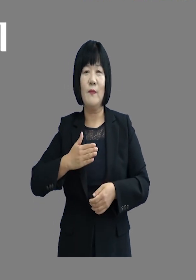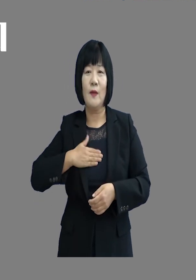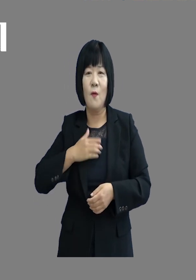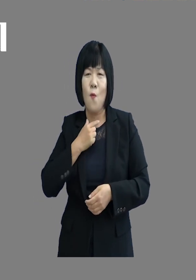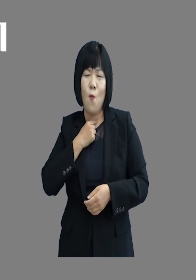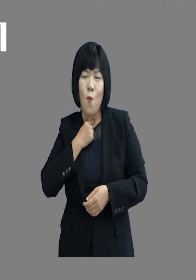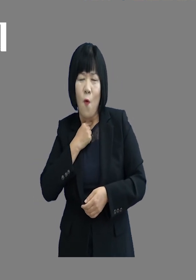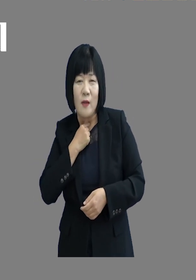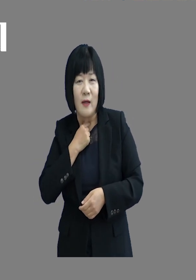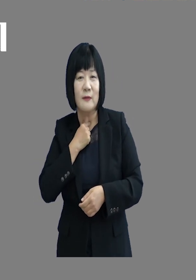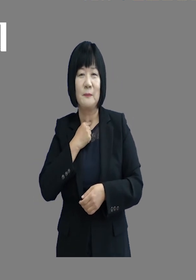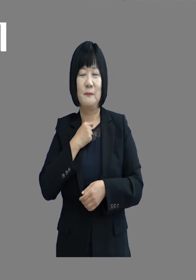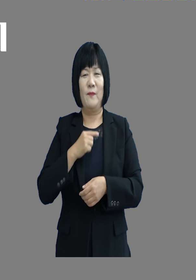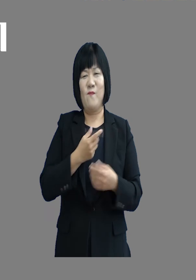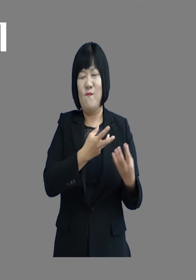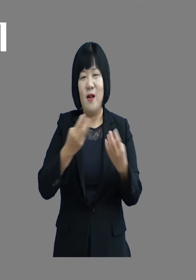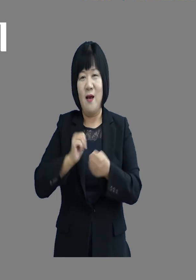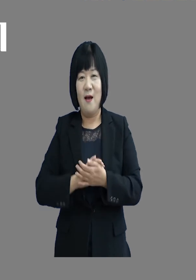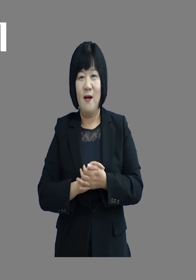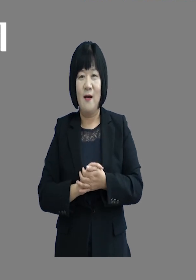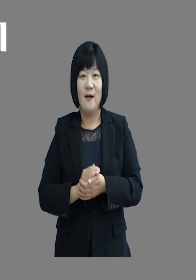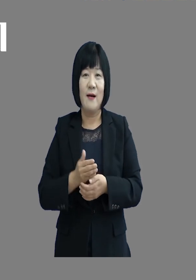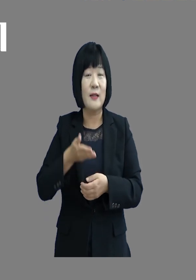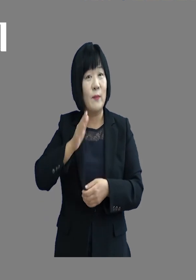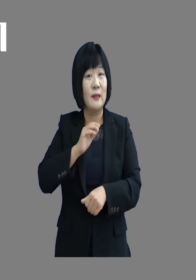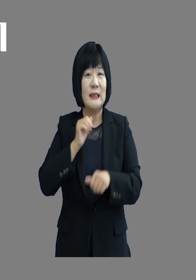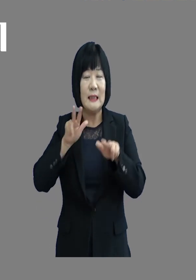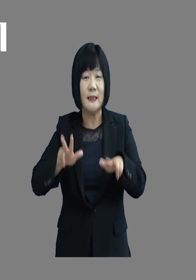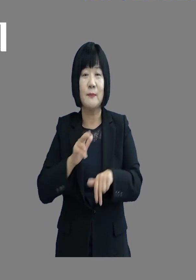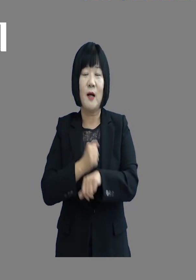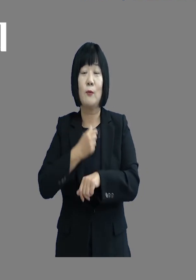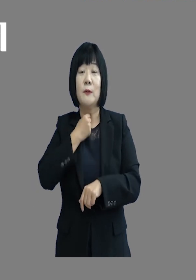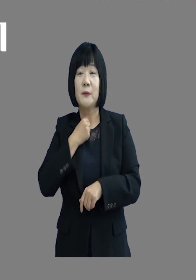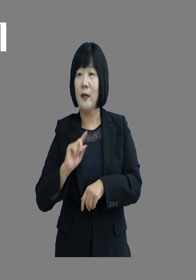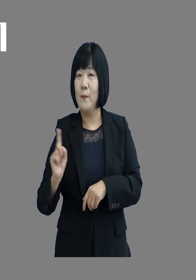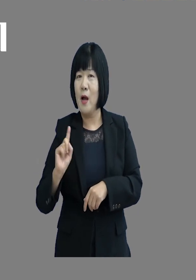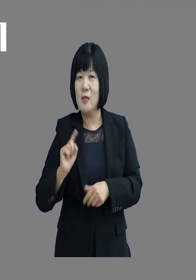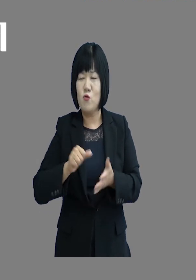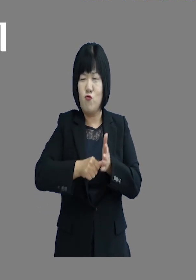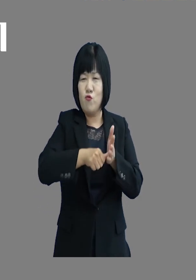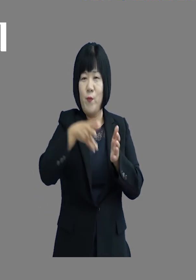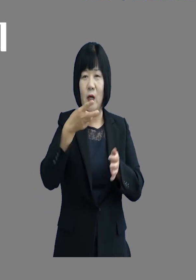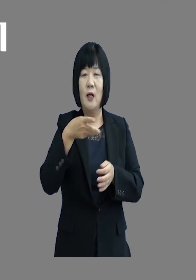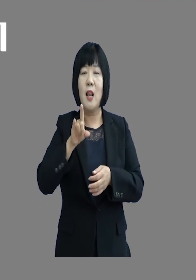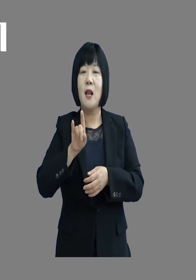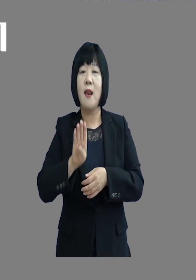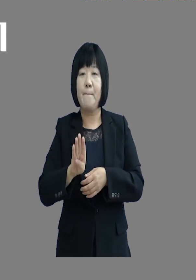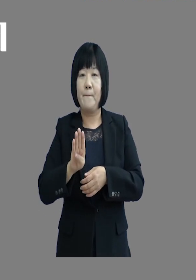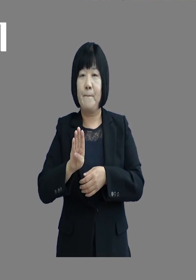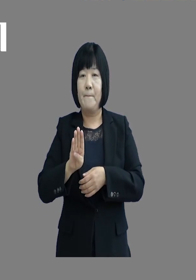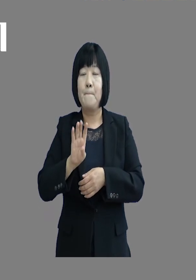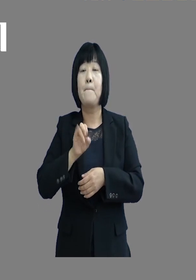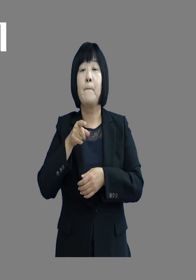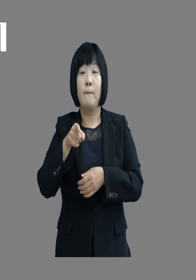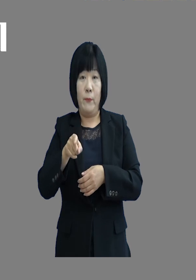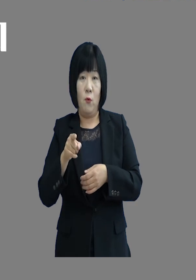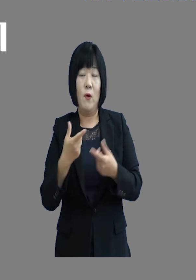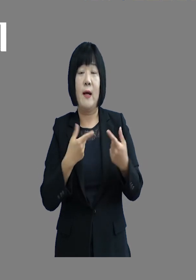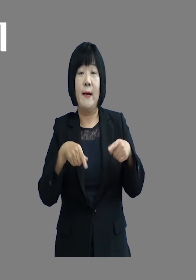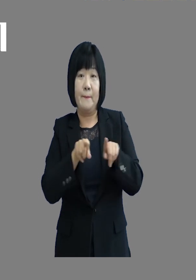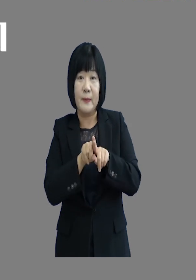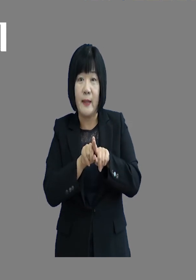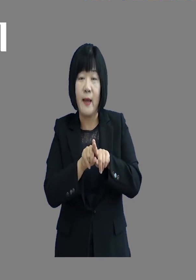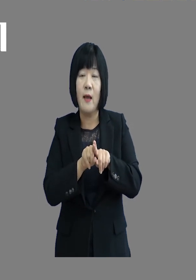너무나 많습니다. 그렇지만 꼭 하나 하고 싶은 게 뭐냐면 유명한 래퍼와 함께